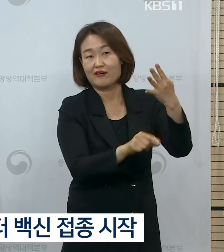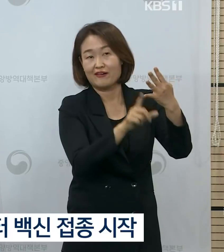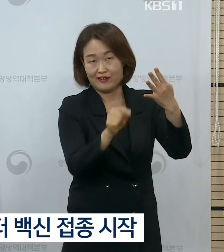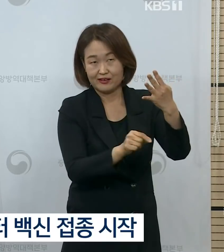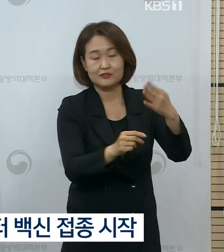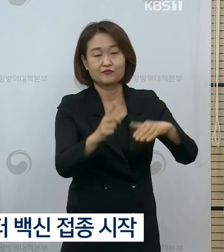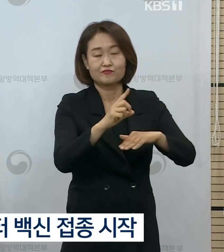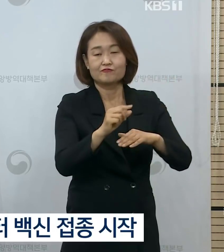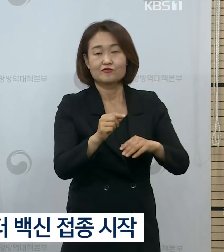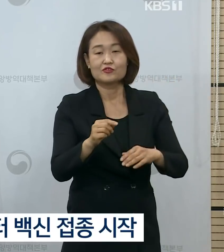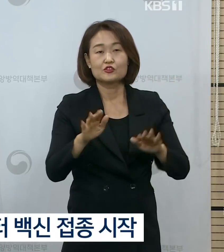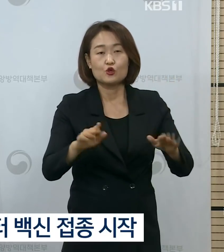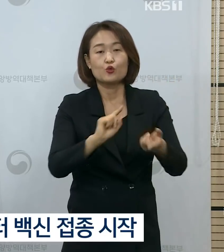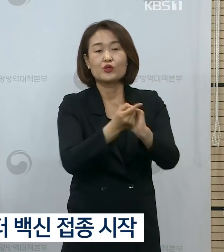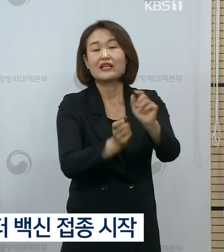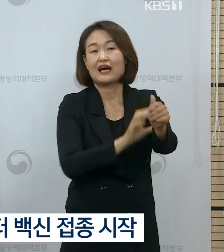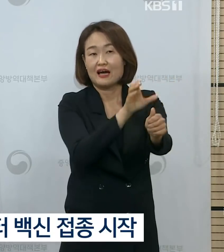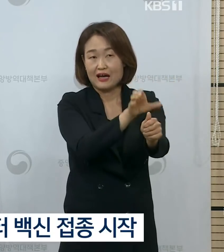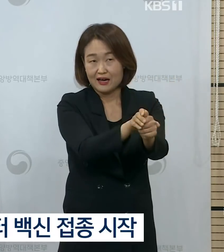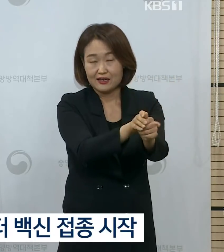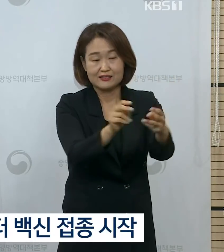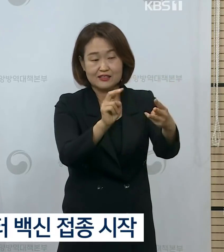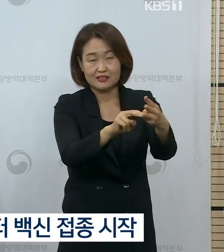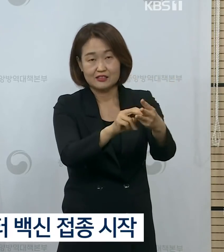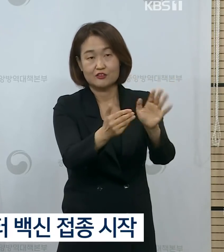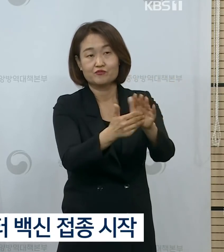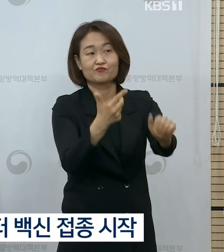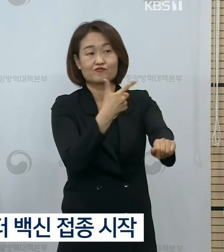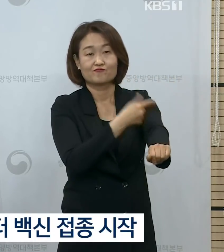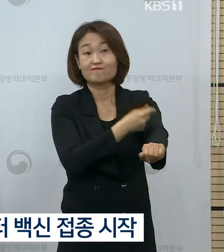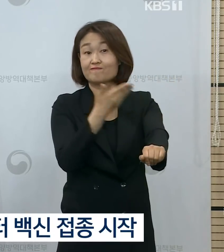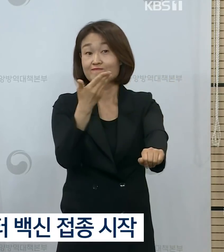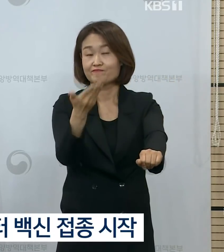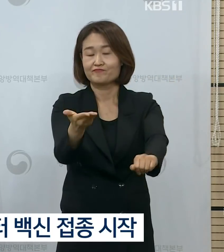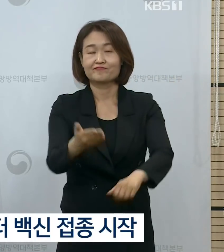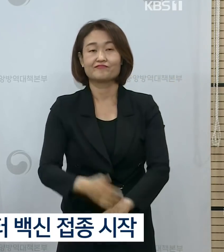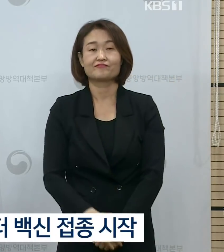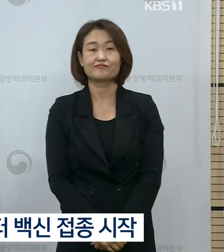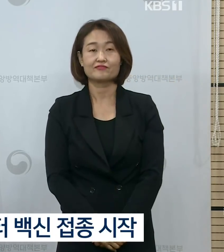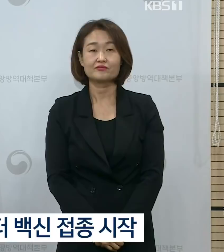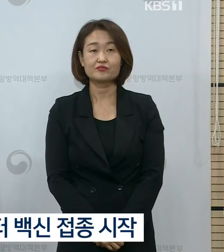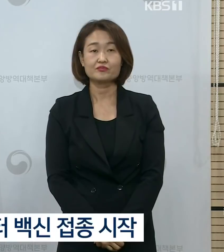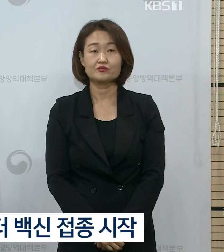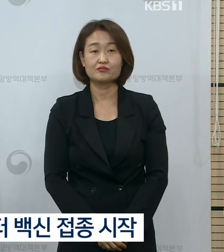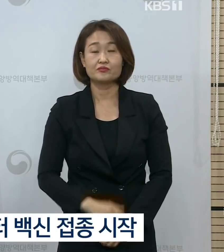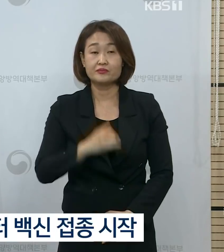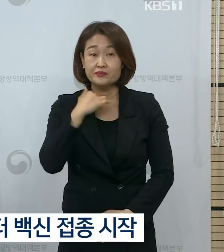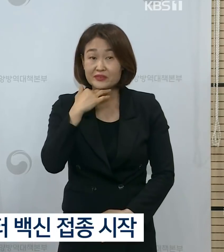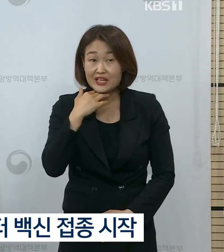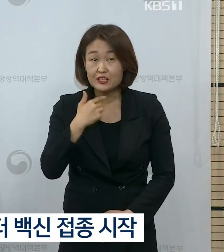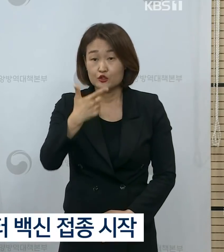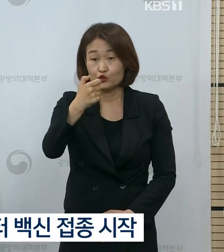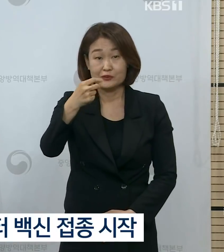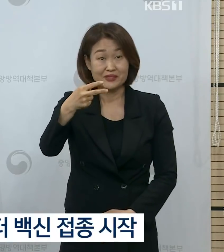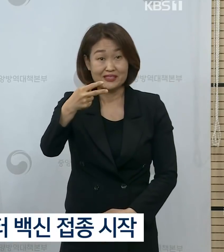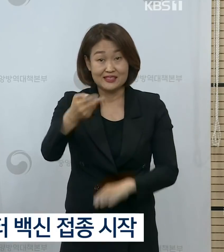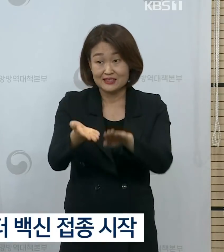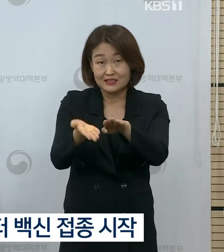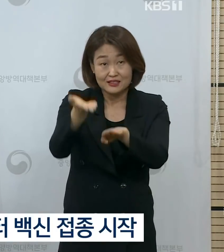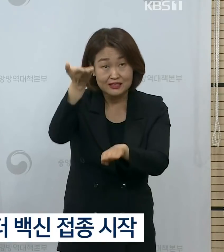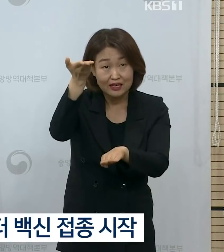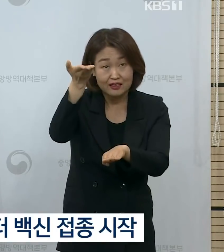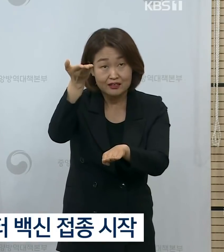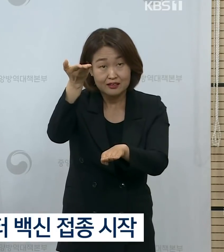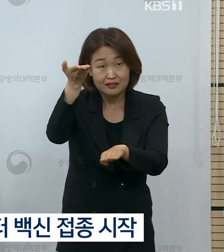시군구별로 지정하는 위탁의료기관을 통해서 접종을 추진하겠습니다. 62세 이상 어르신에